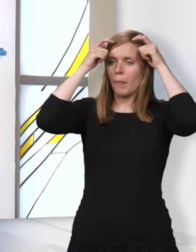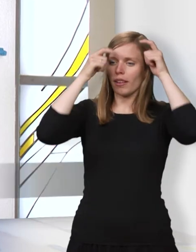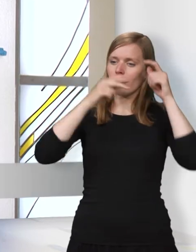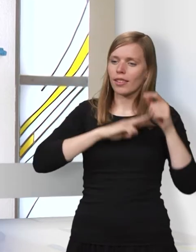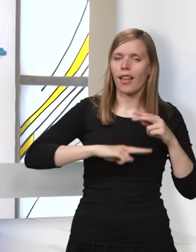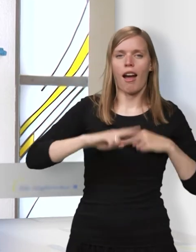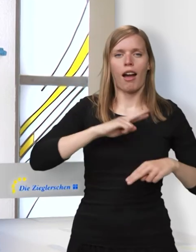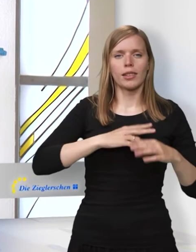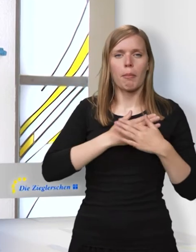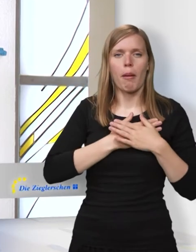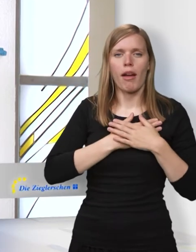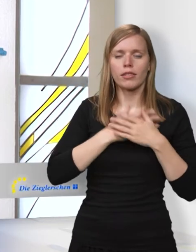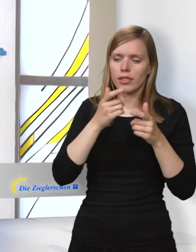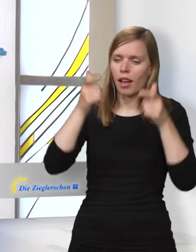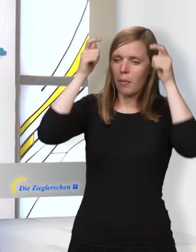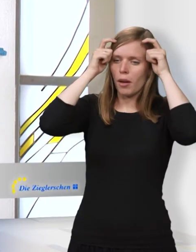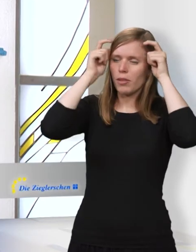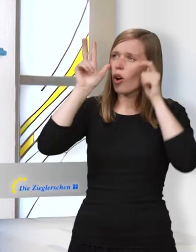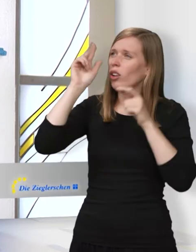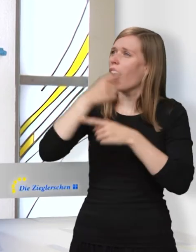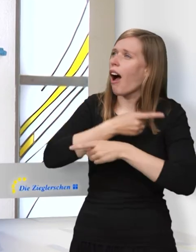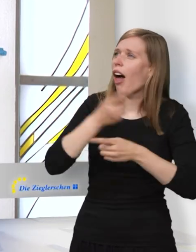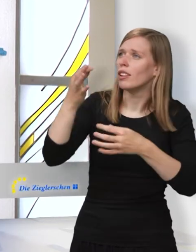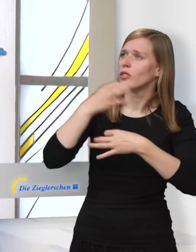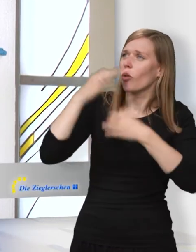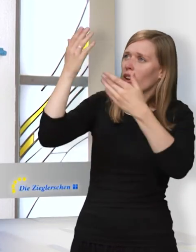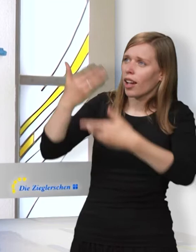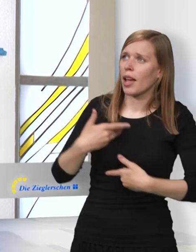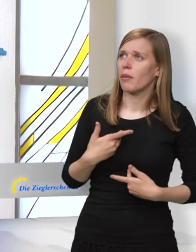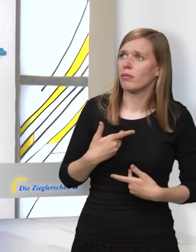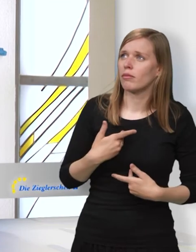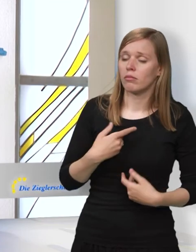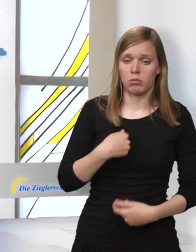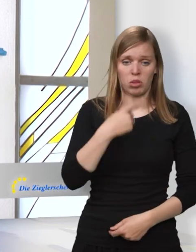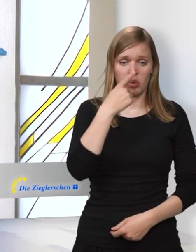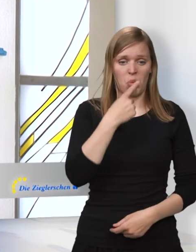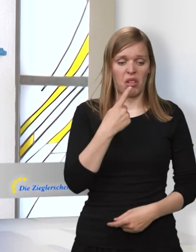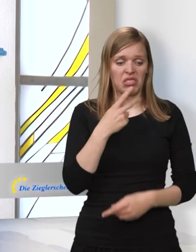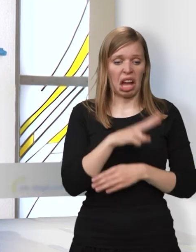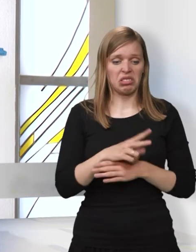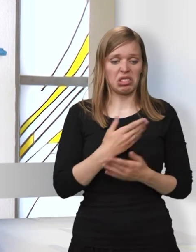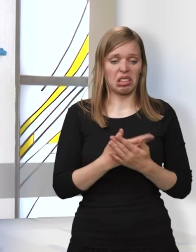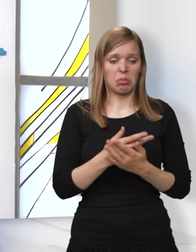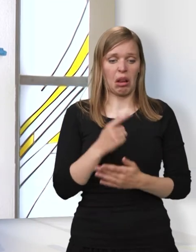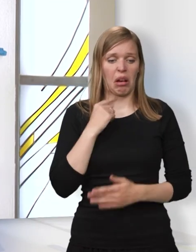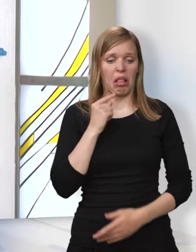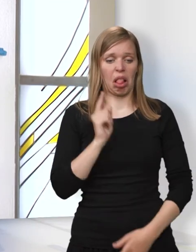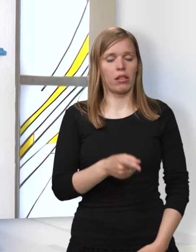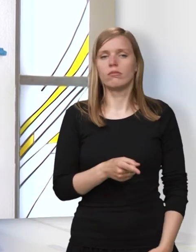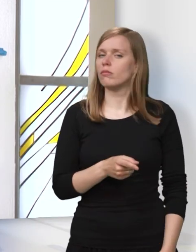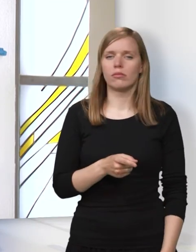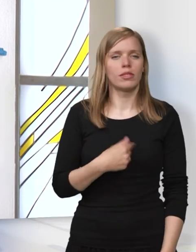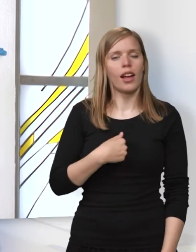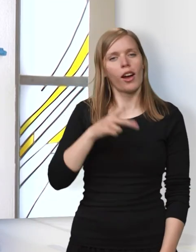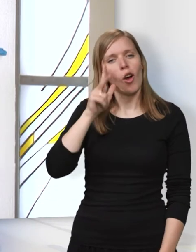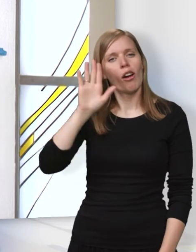Barmherzigkeit. Gott hat alles für Sie gegeben. Sie sind nicht mehr nur Ansichtsexemplar, sondern Gottes